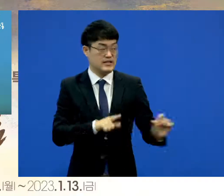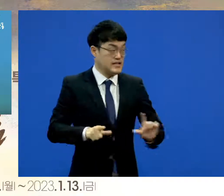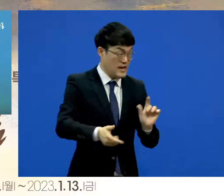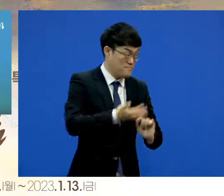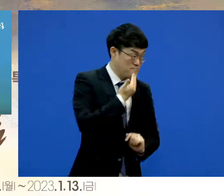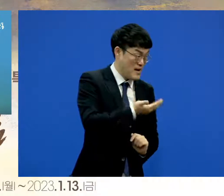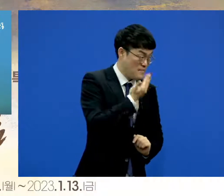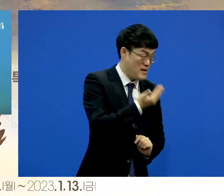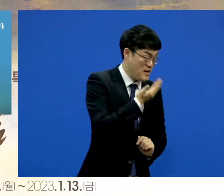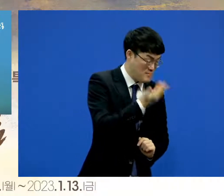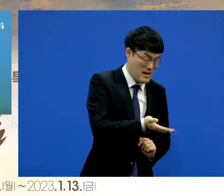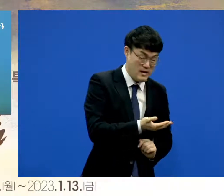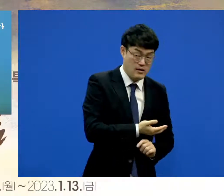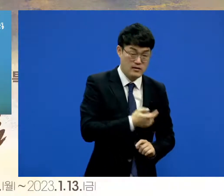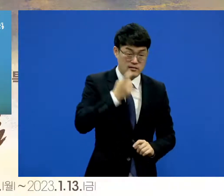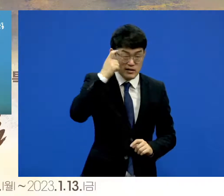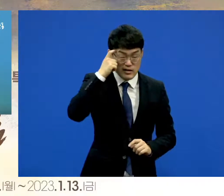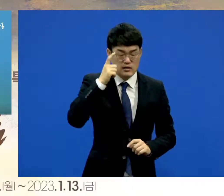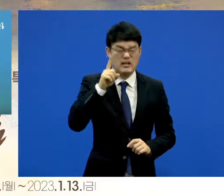그것은 악한 일이란 말이죠.